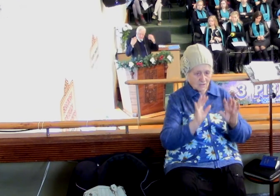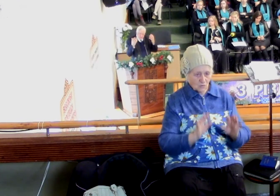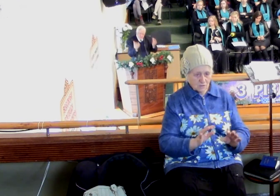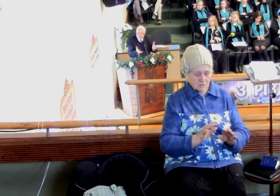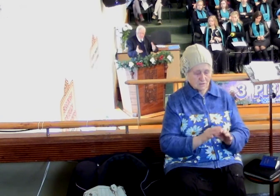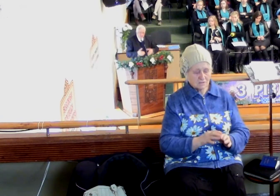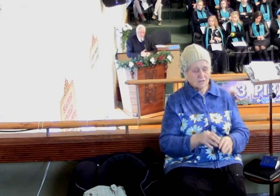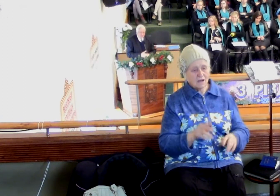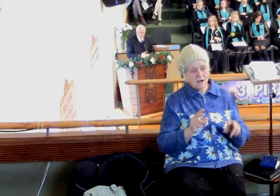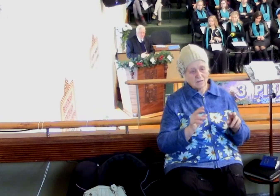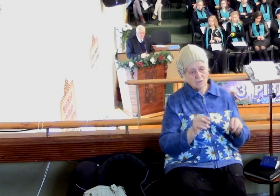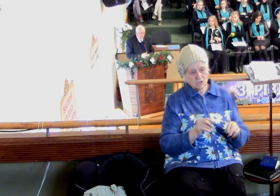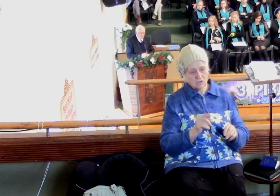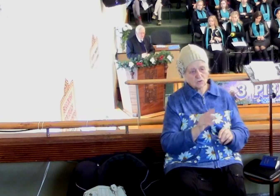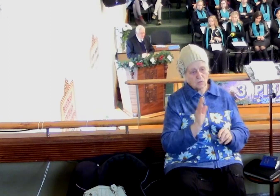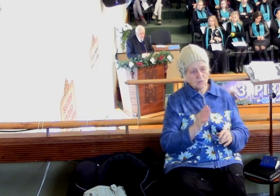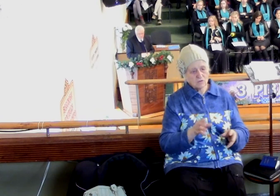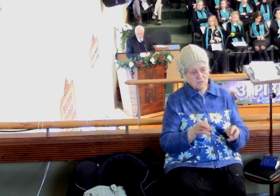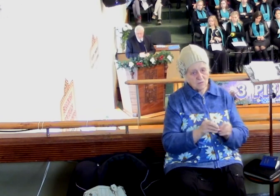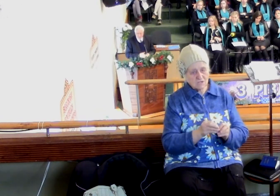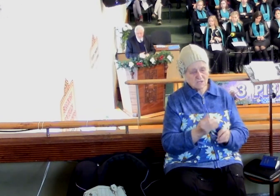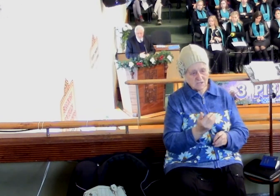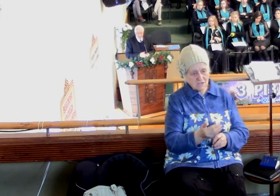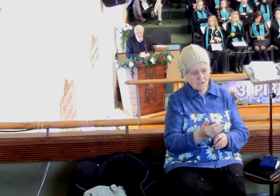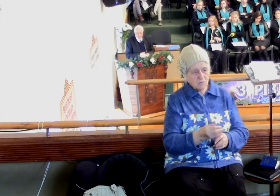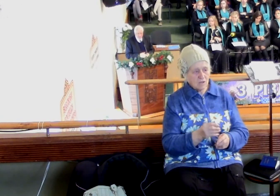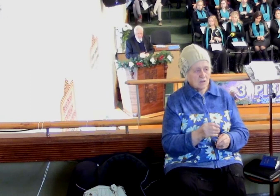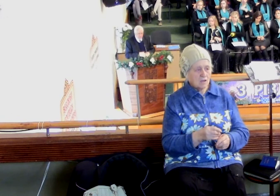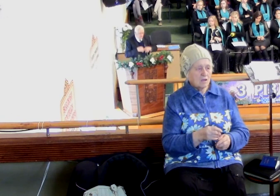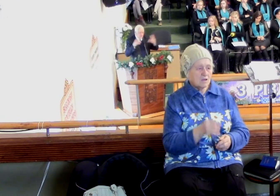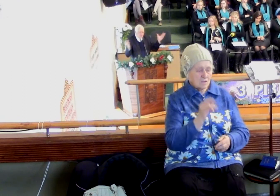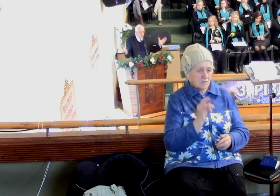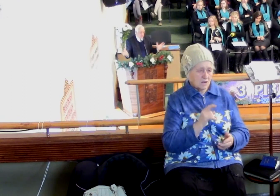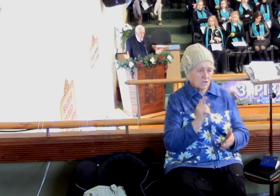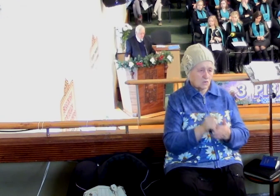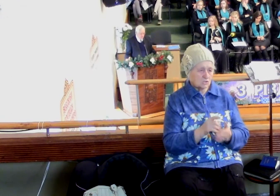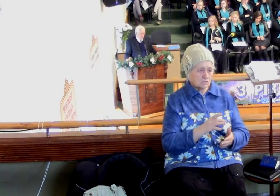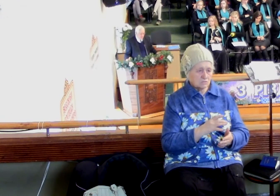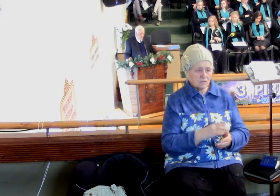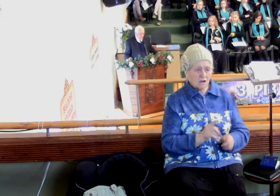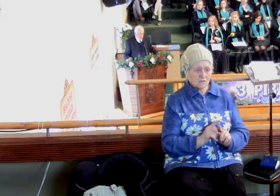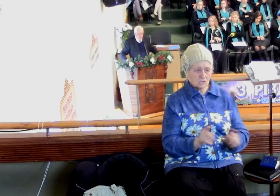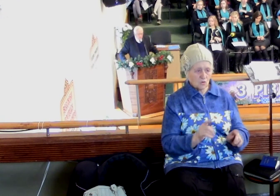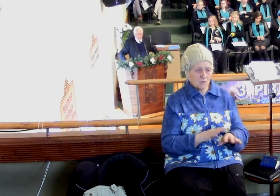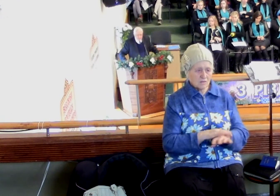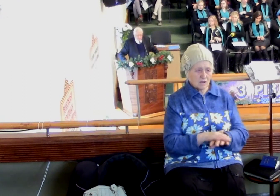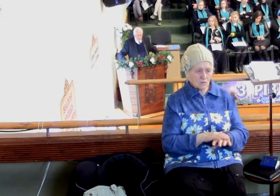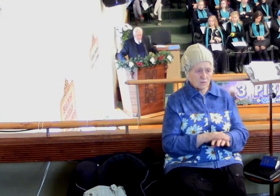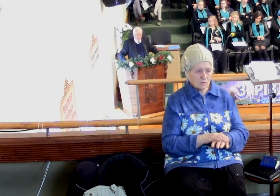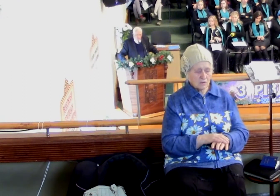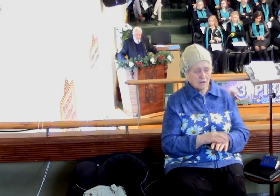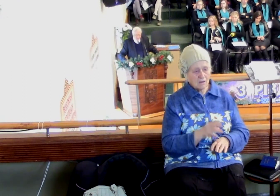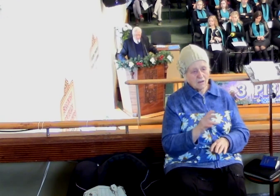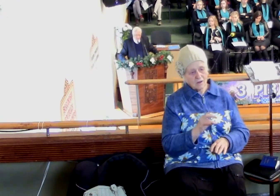Бог обещал быть с ними. Это должен быть особенный народ, свет всем народам. Но он не